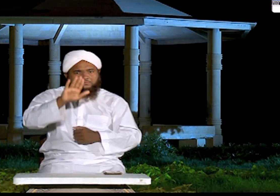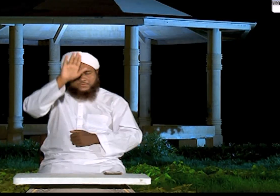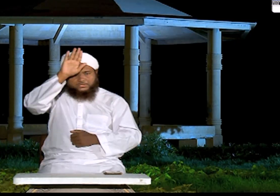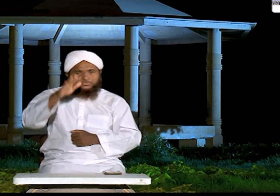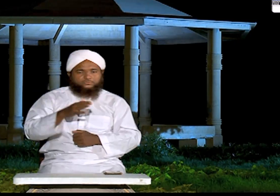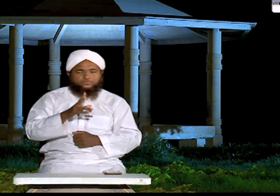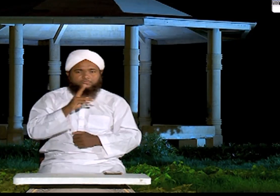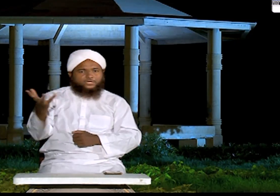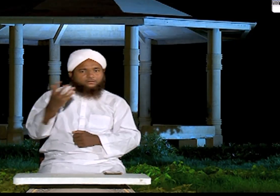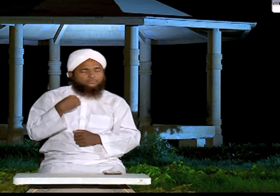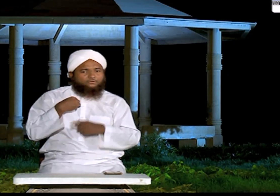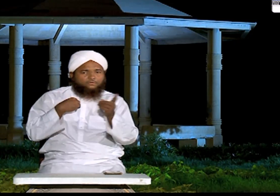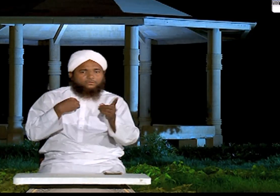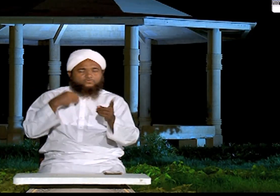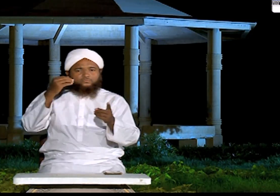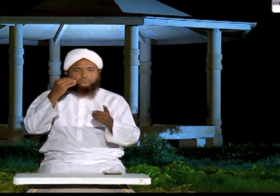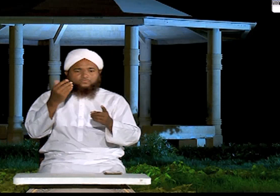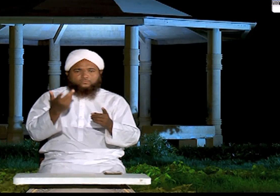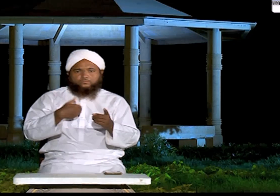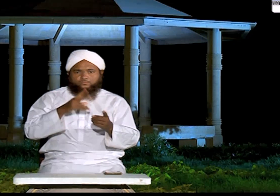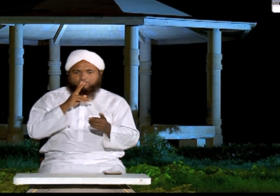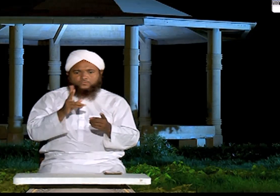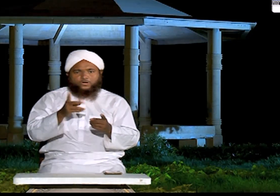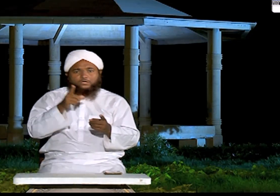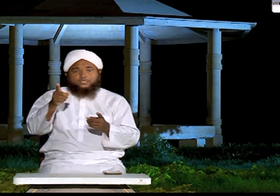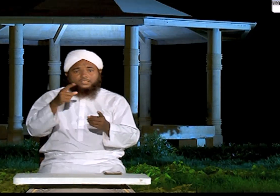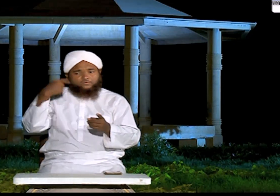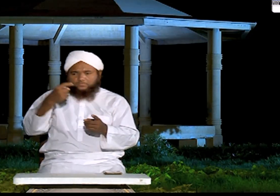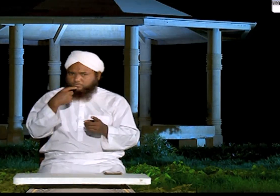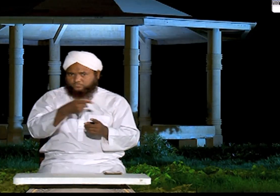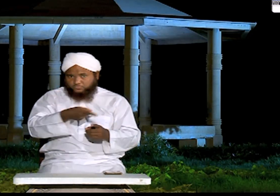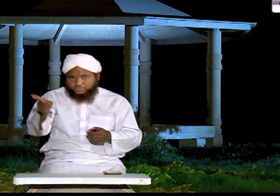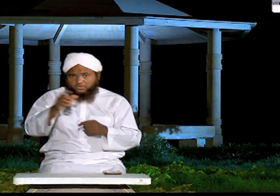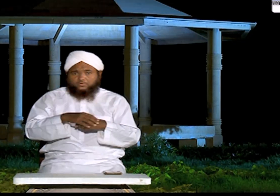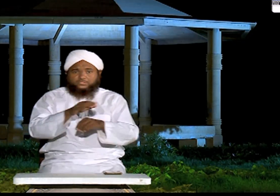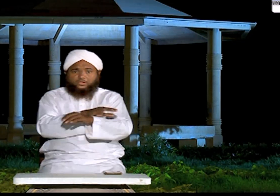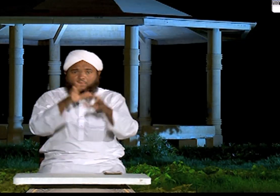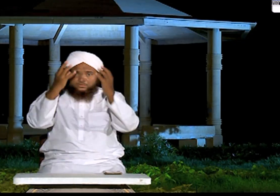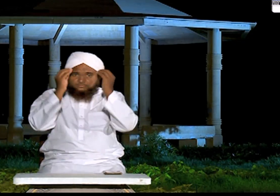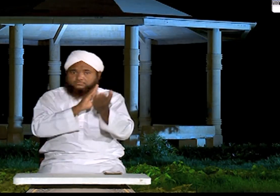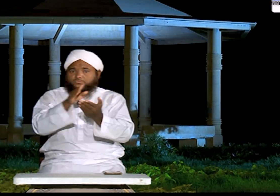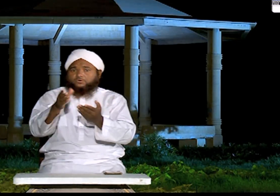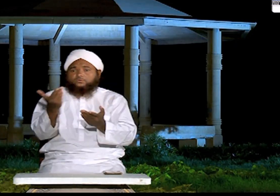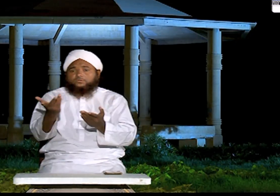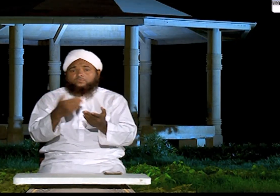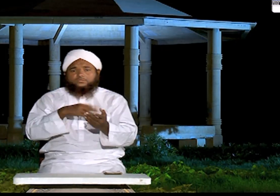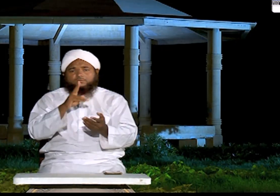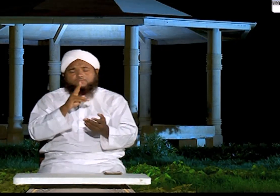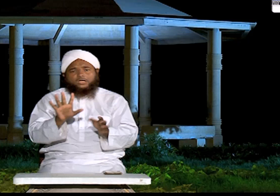ہوا اس نے وجہ معلوم کرنے کے لیے وزیر کو بھیجا علماء نے فرمایا ایک نبی علیہ السلام تشریف لائیں گے جن کا